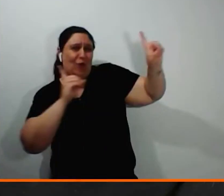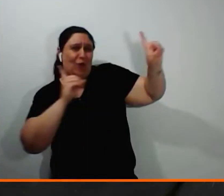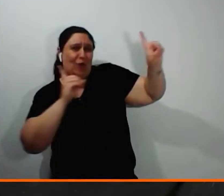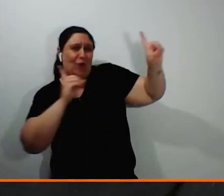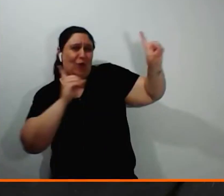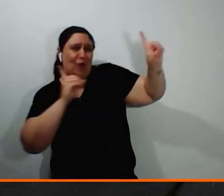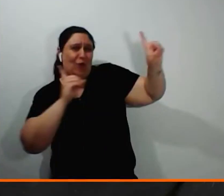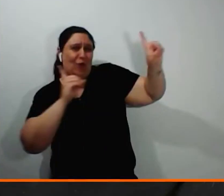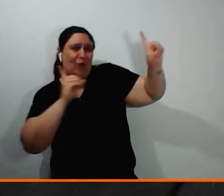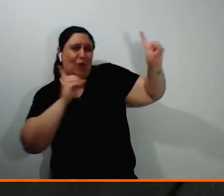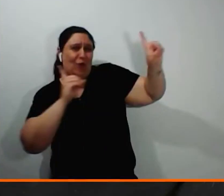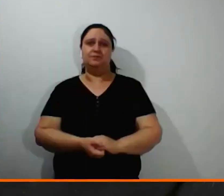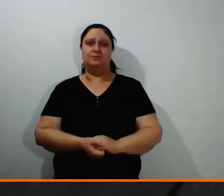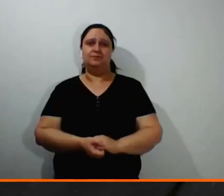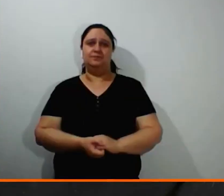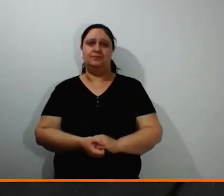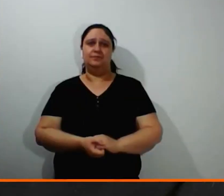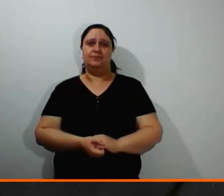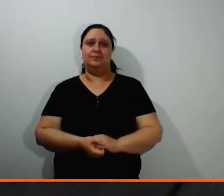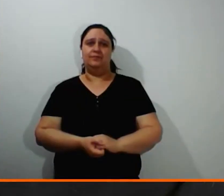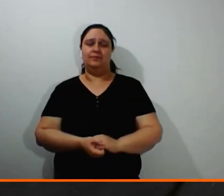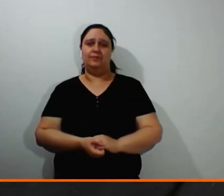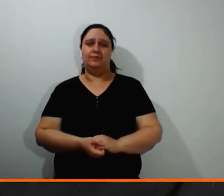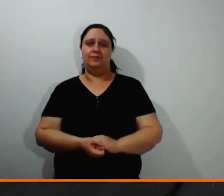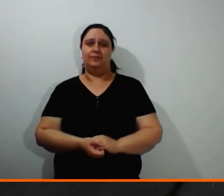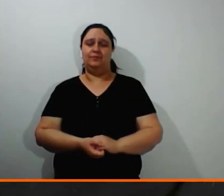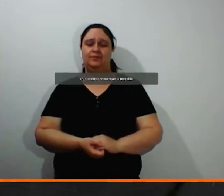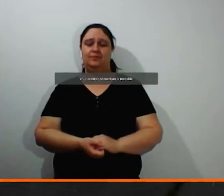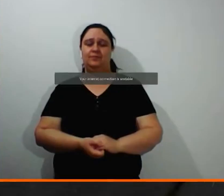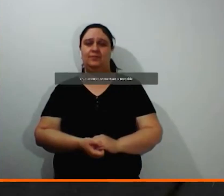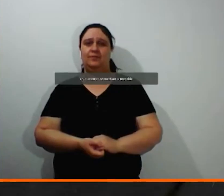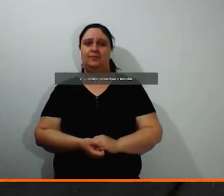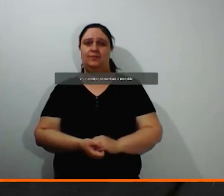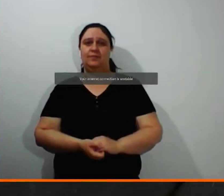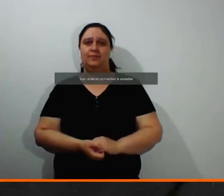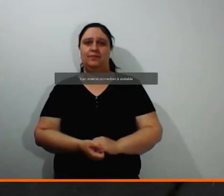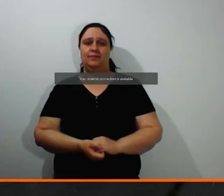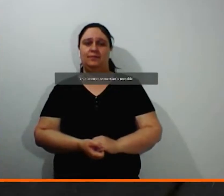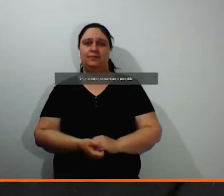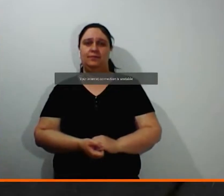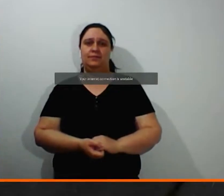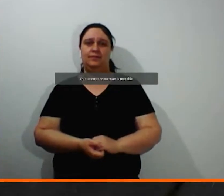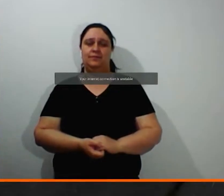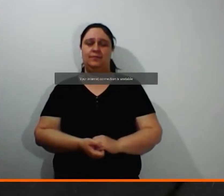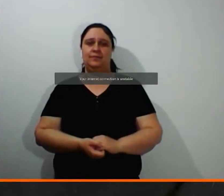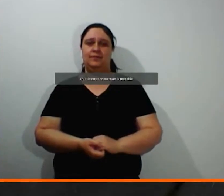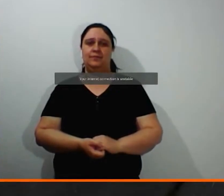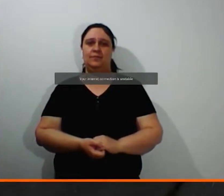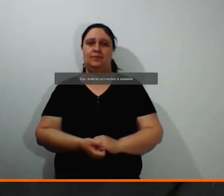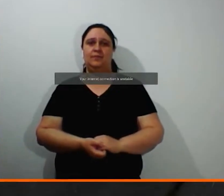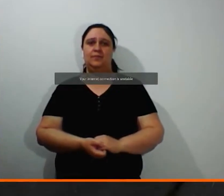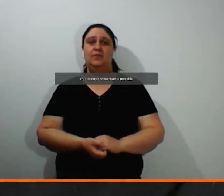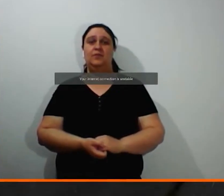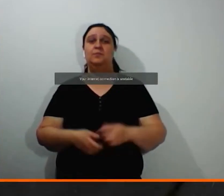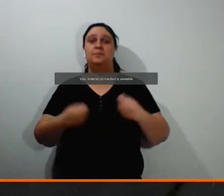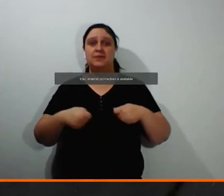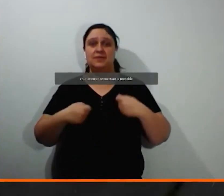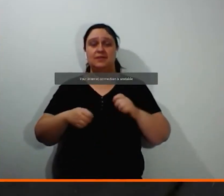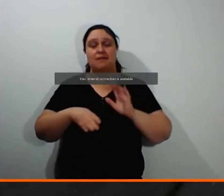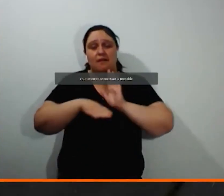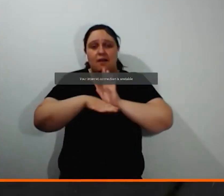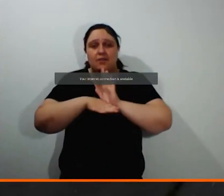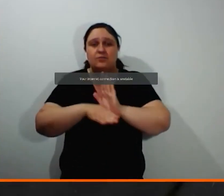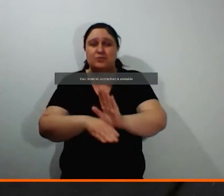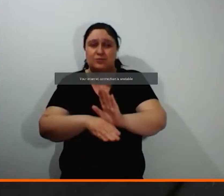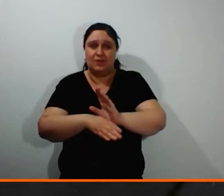né, a ajudar os pecadores a voltar para o Senhor. E quando ele volta para o Senhor, seus